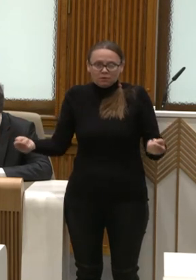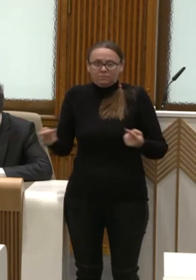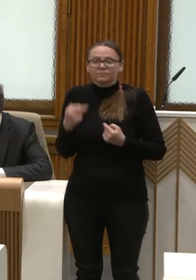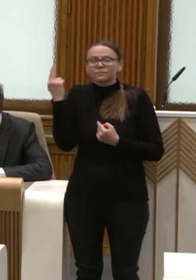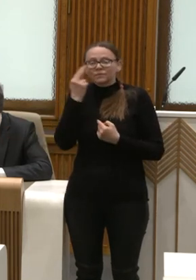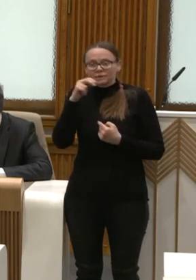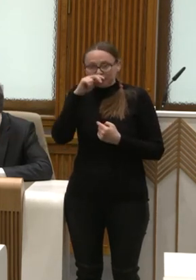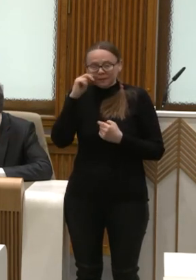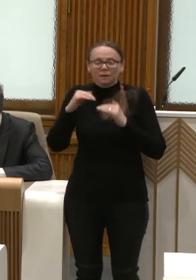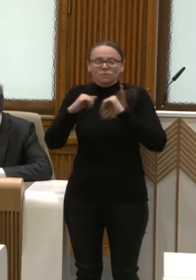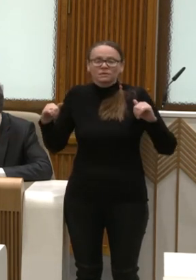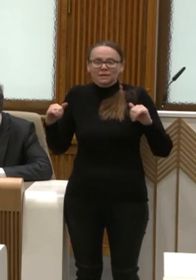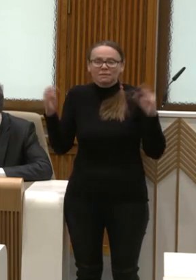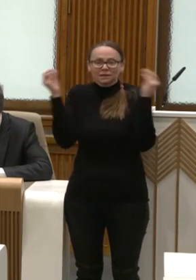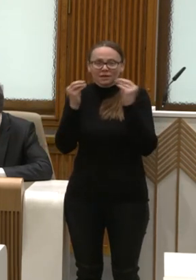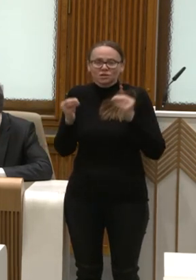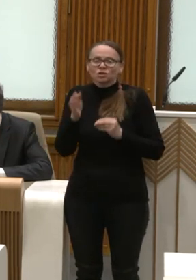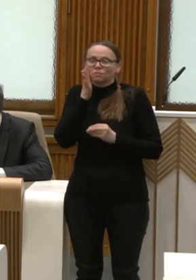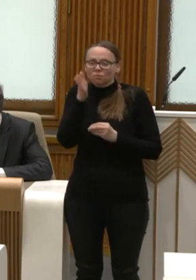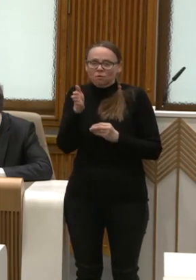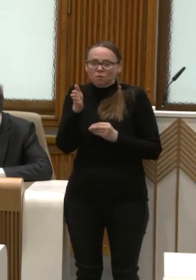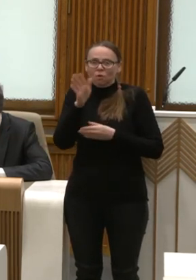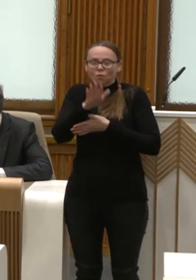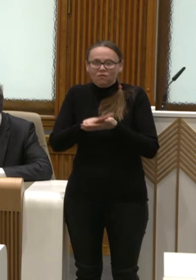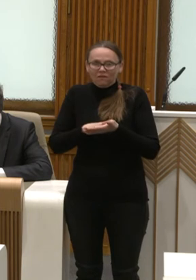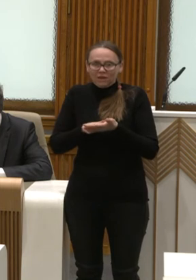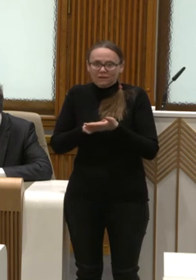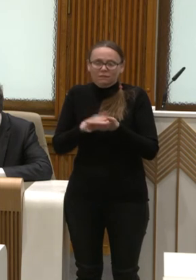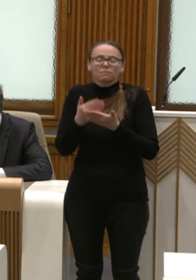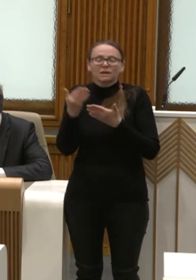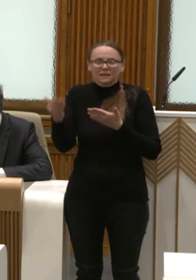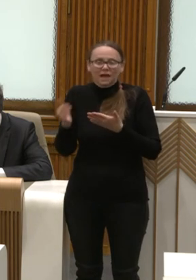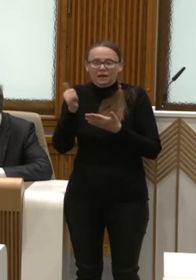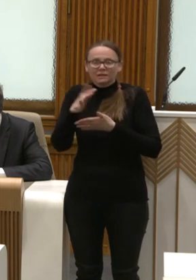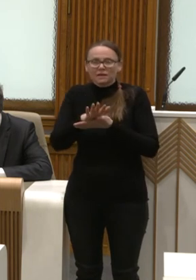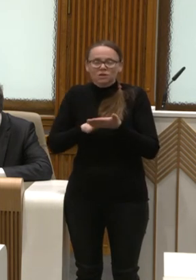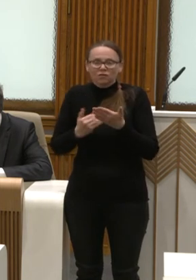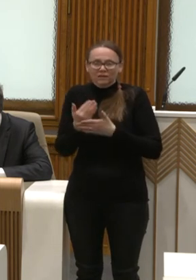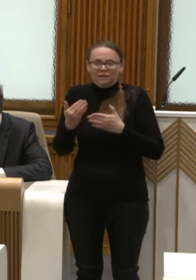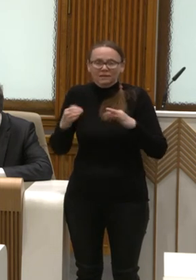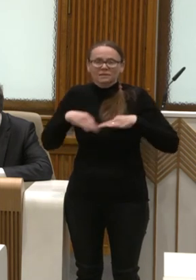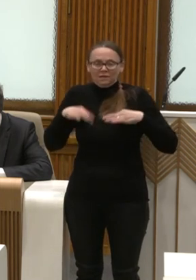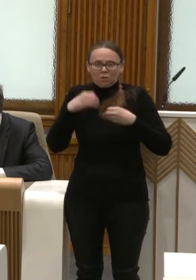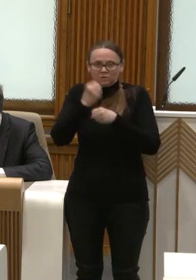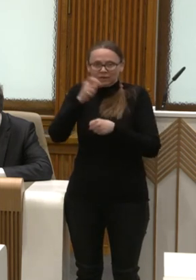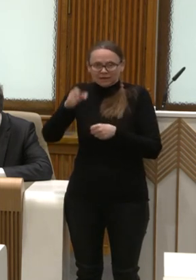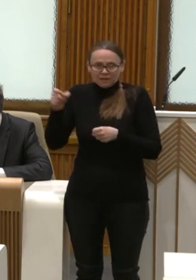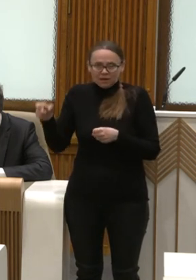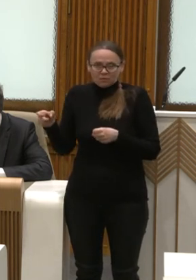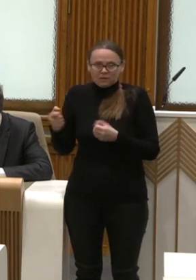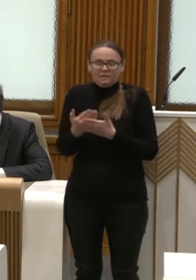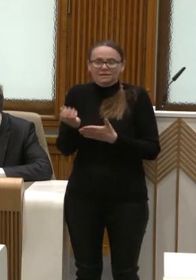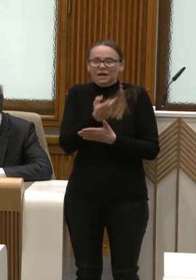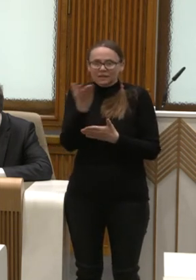Seveda poseben režim bomo uvedli oziroma predlagali, da se uvede za zdravstvene delavce,